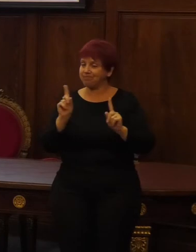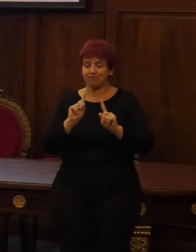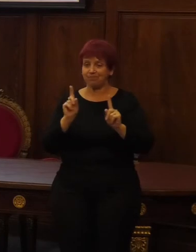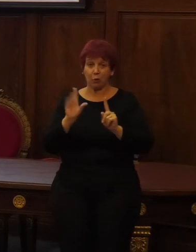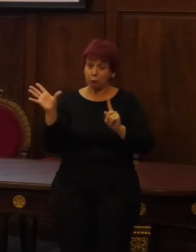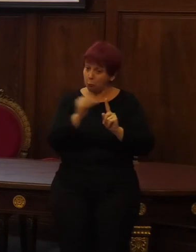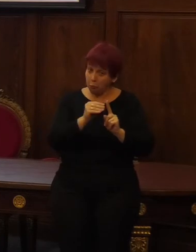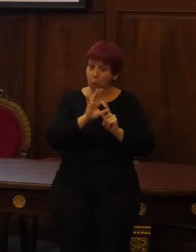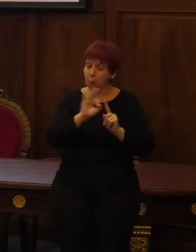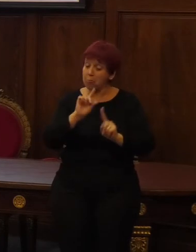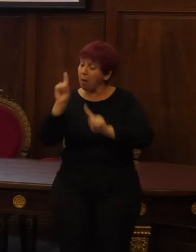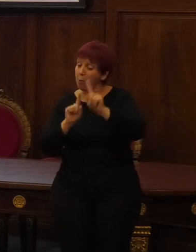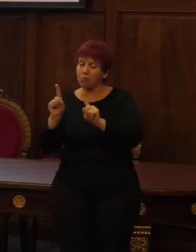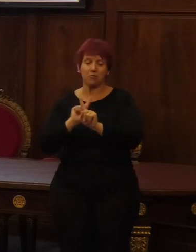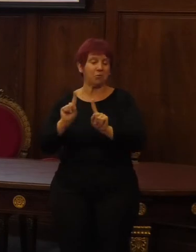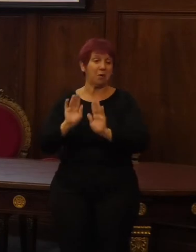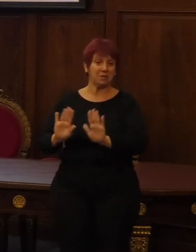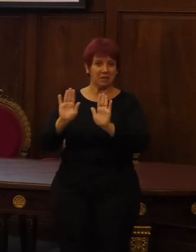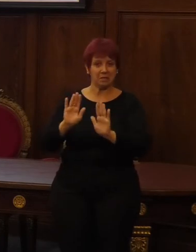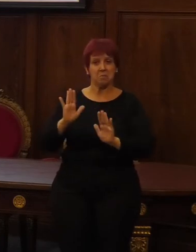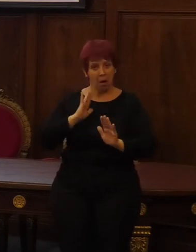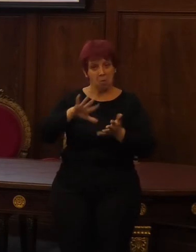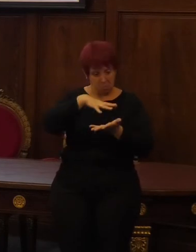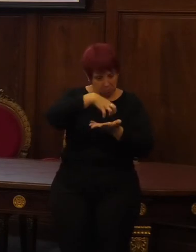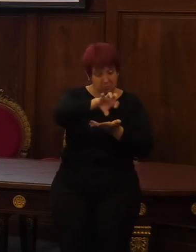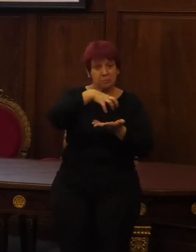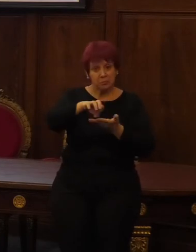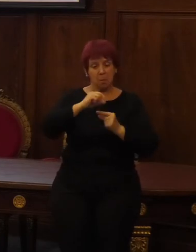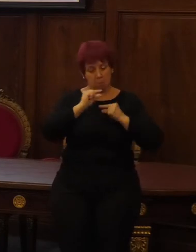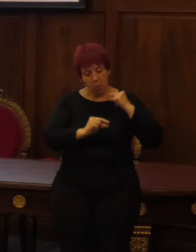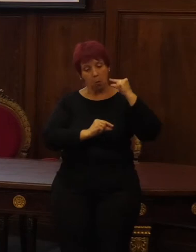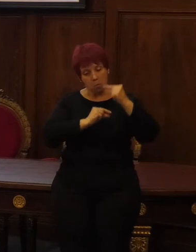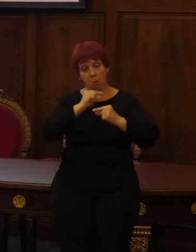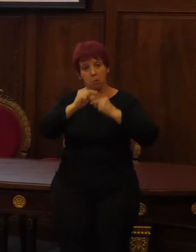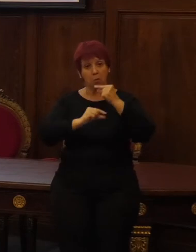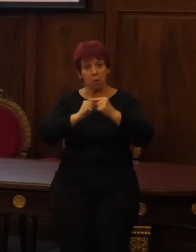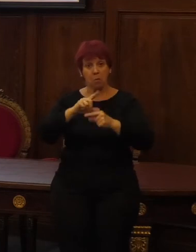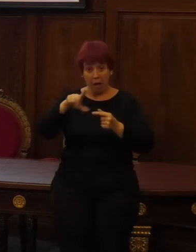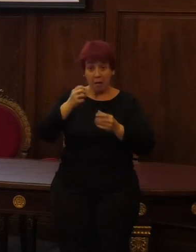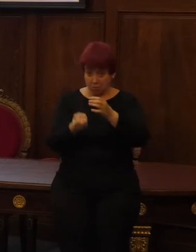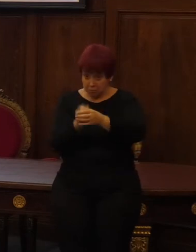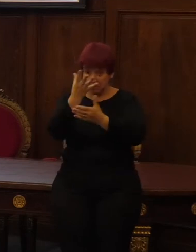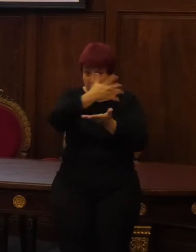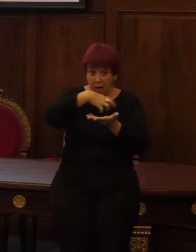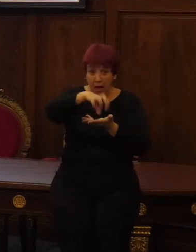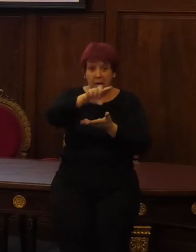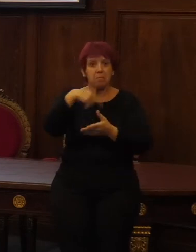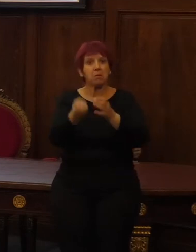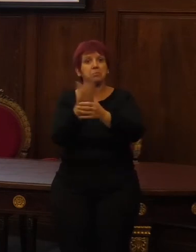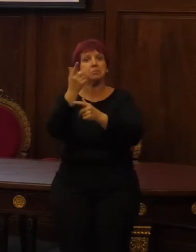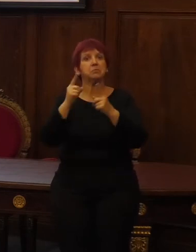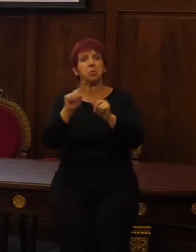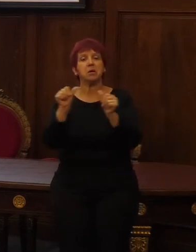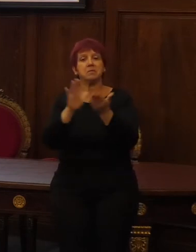o totalmente. Produjimos áreas en transición que no transitaron, sino que